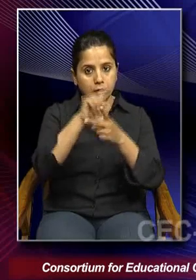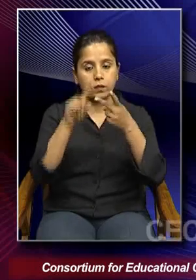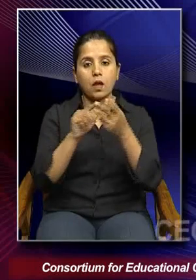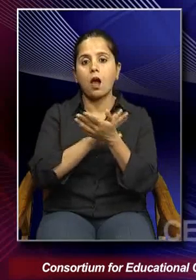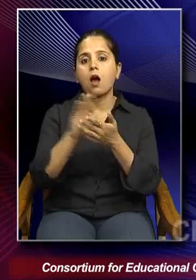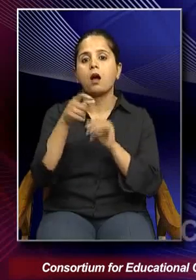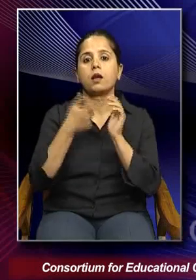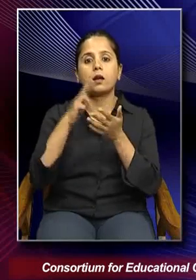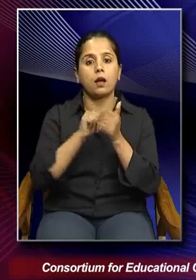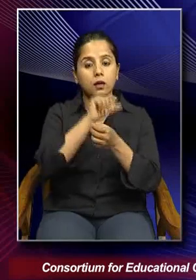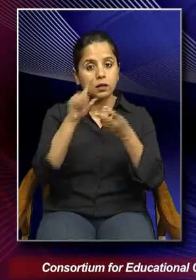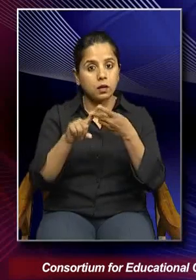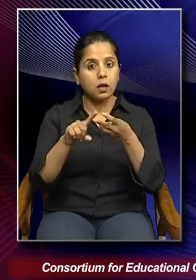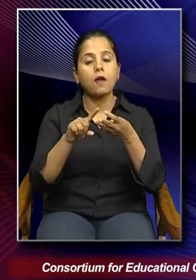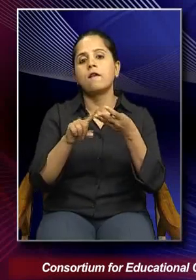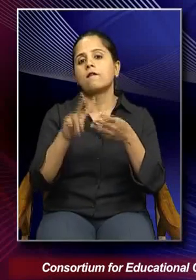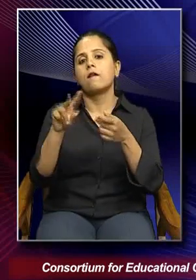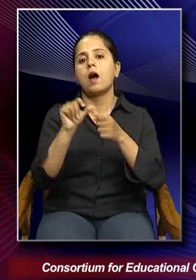वात्स्यायन अज्ञेय